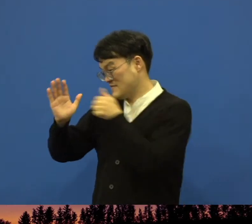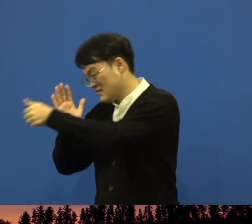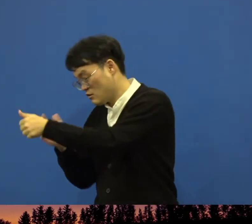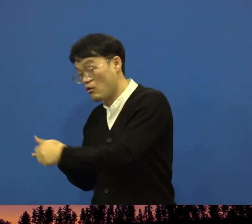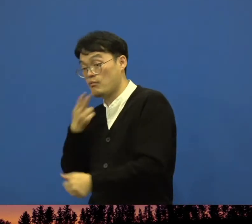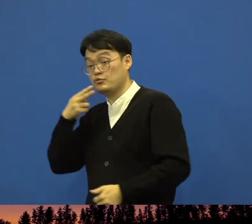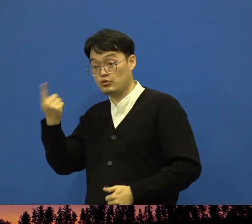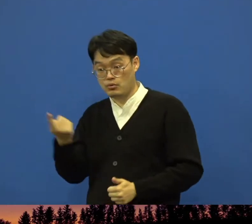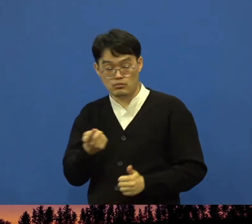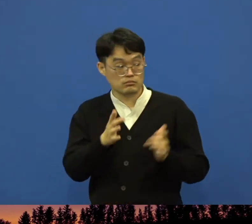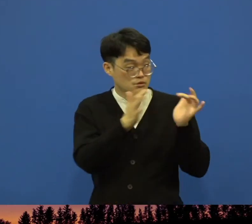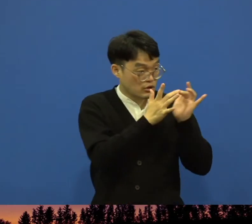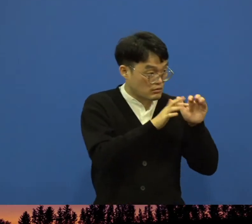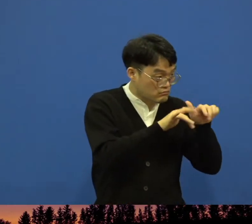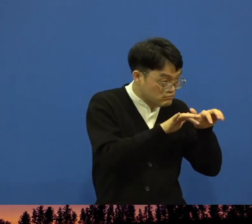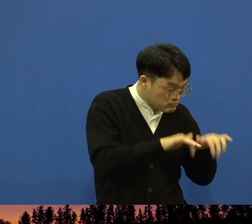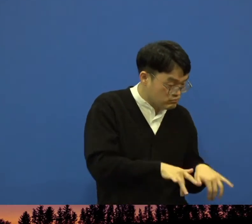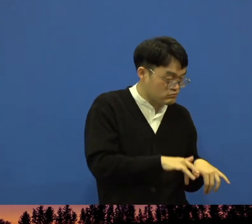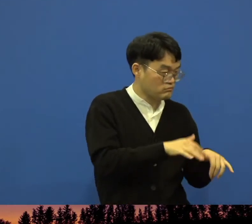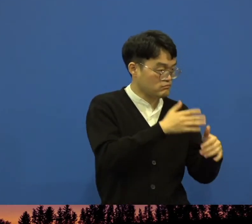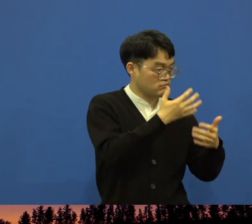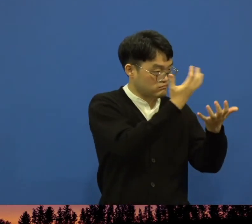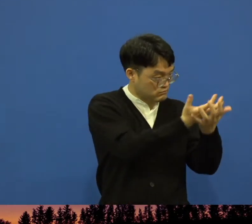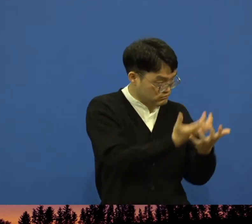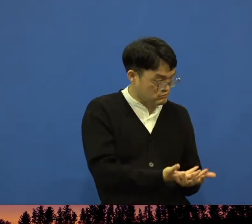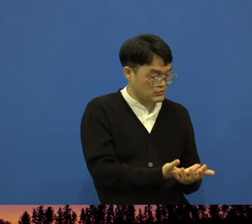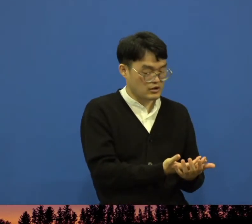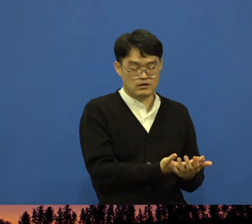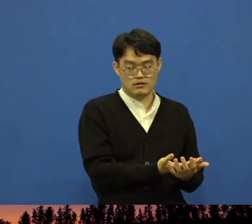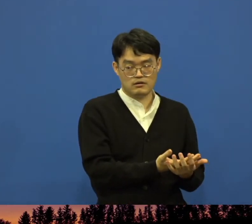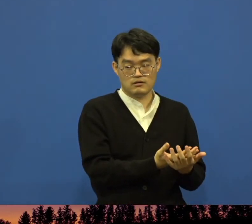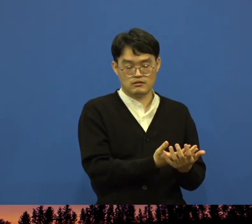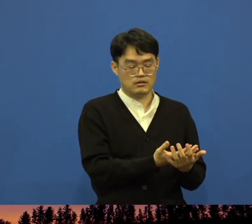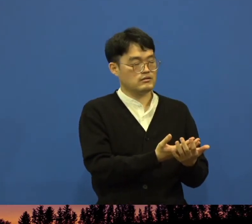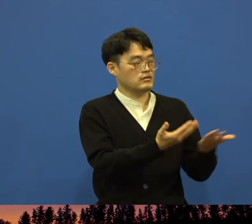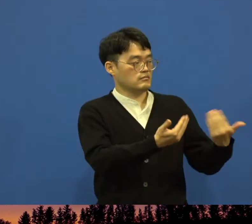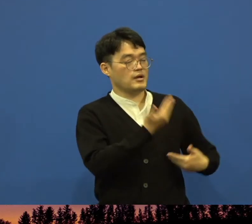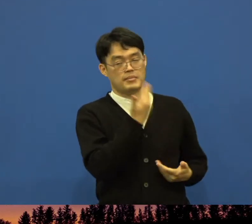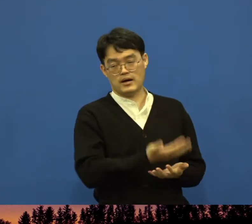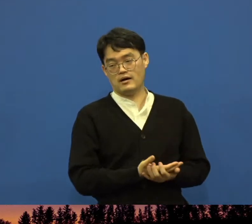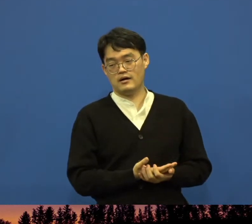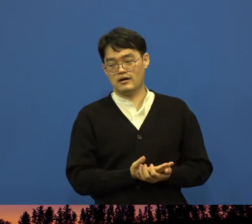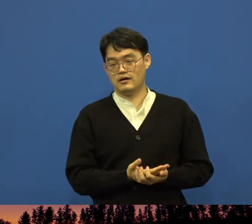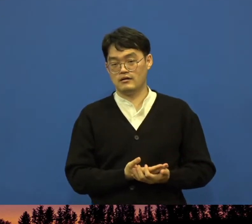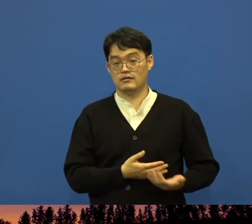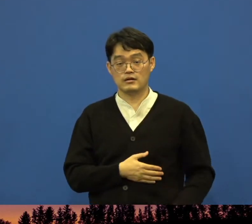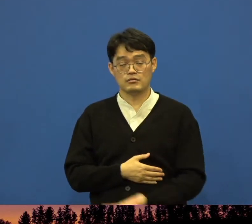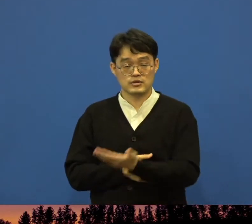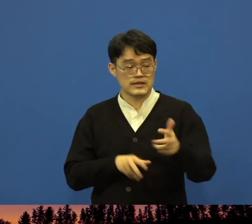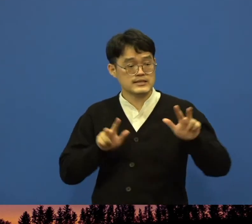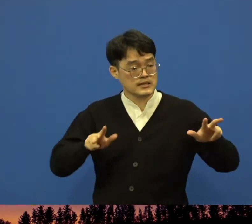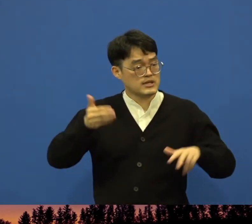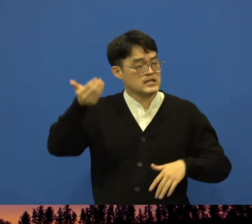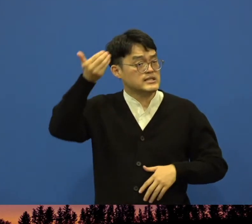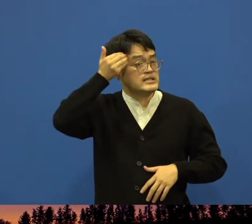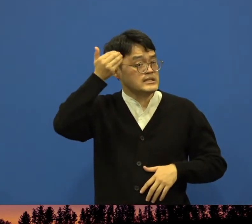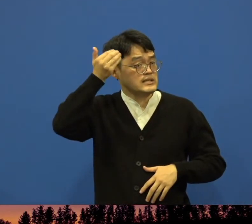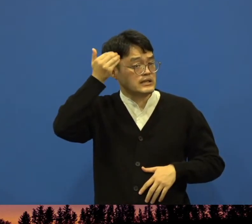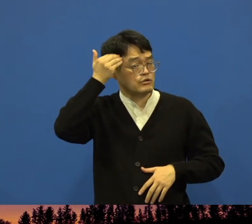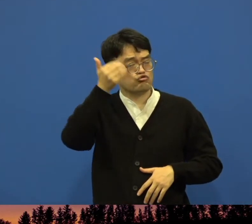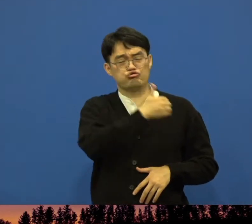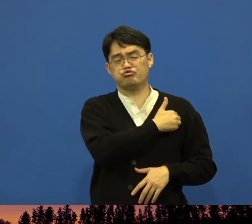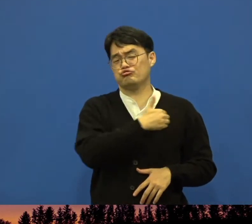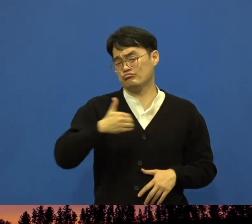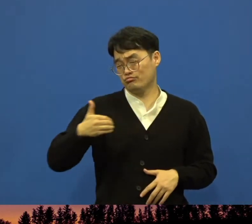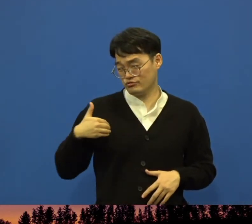그리고 고학력 사회가 되었고 지성적 그룹들이 대세를 이루고 있습니다. 지식의 부를 얘기해요. 부. 그냥 땅의 부가 아니라